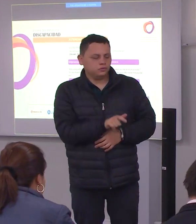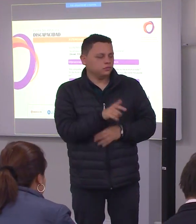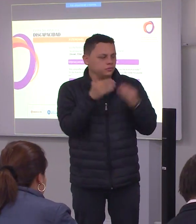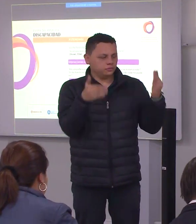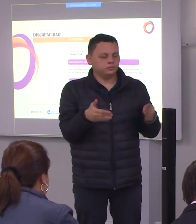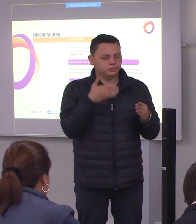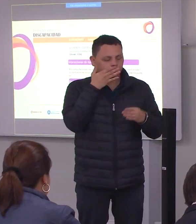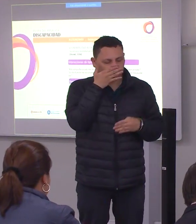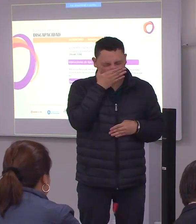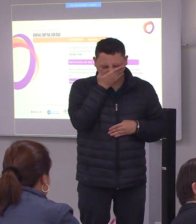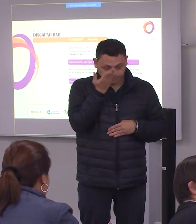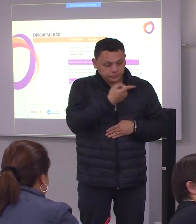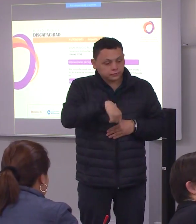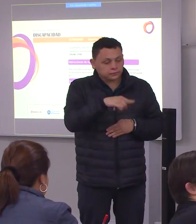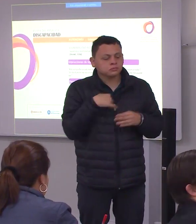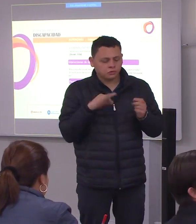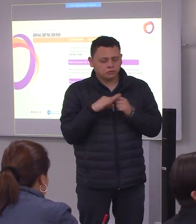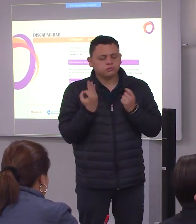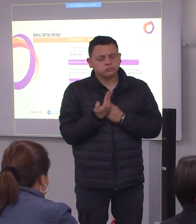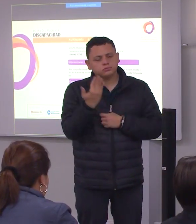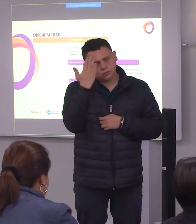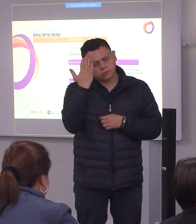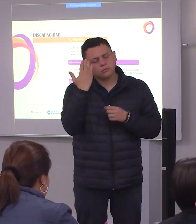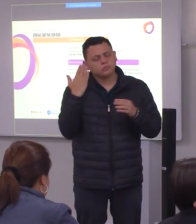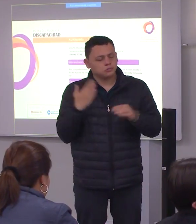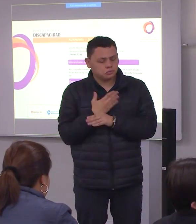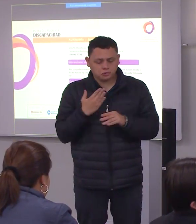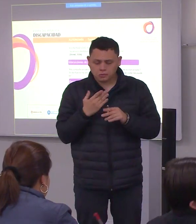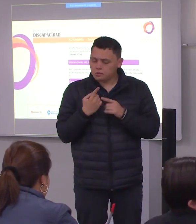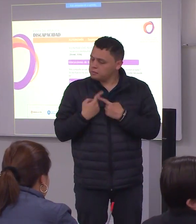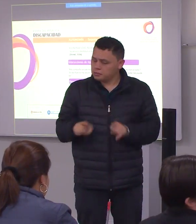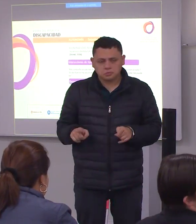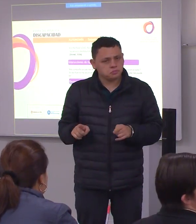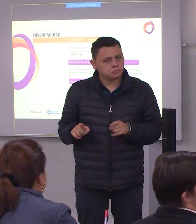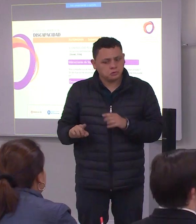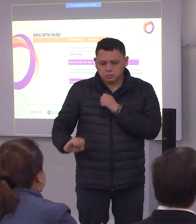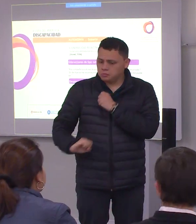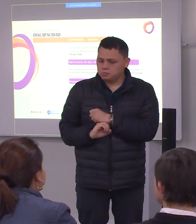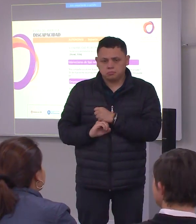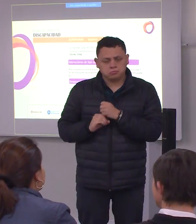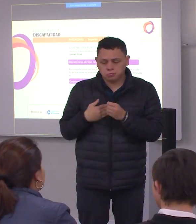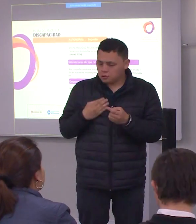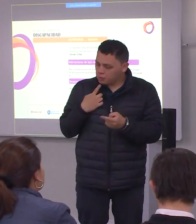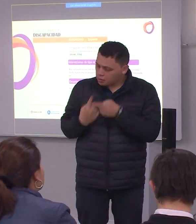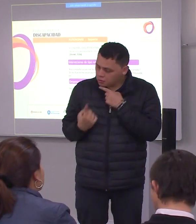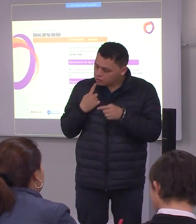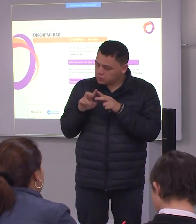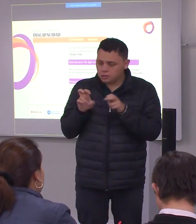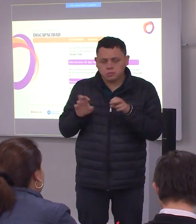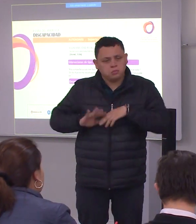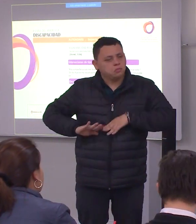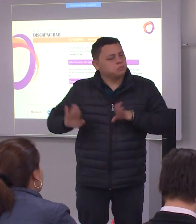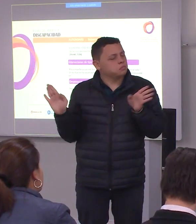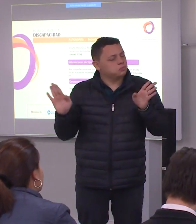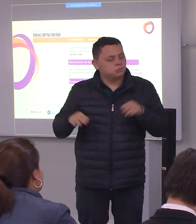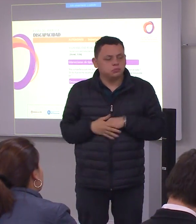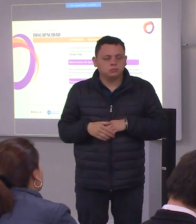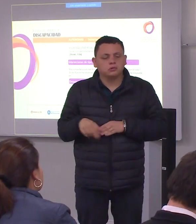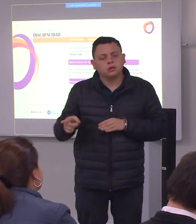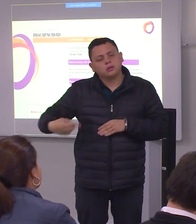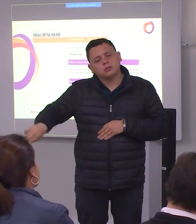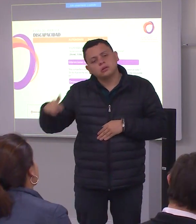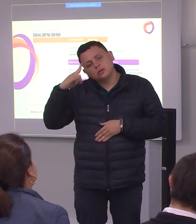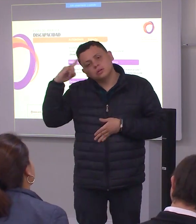aunque mi familia sabe mi problema no siento apoyo ni hablo mucho con ellos al respecto pues ellos